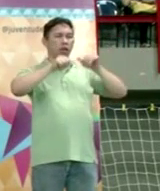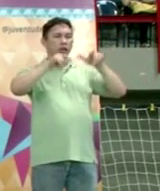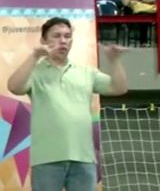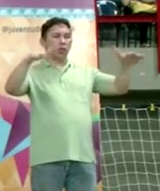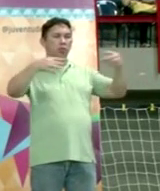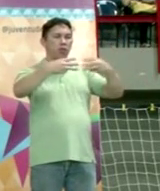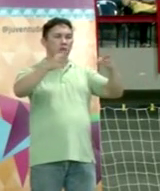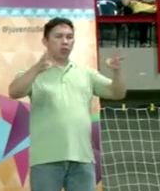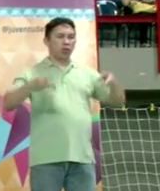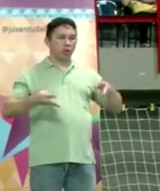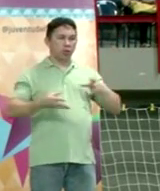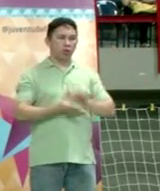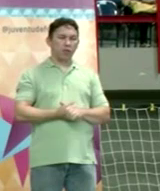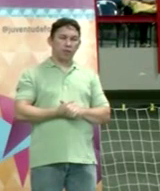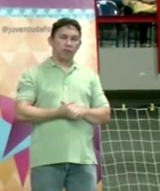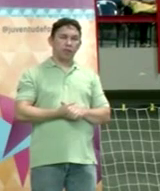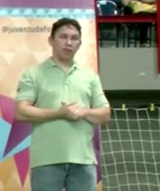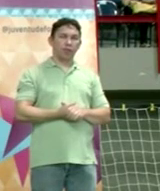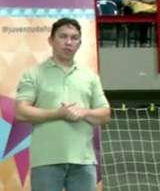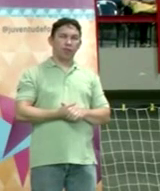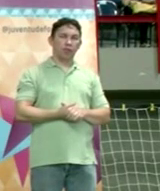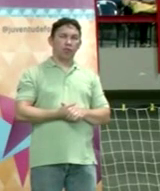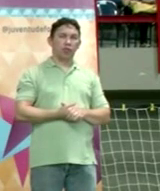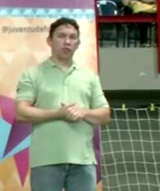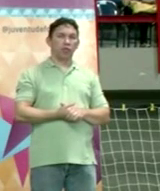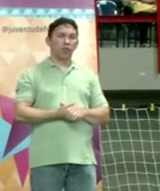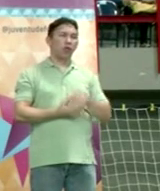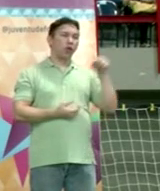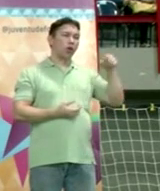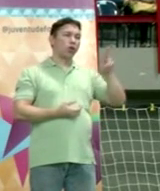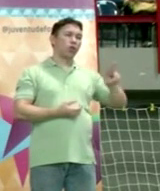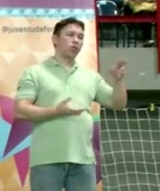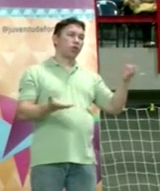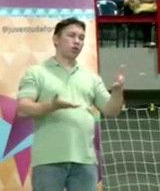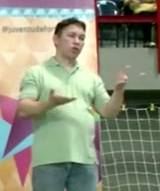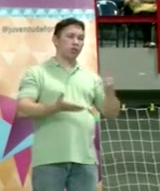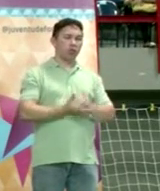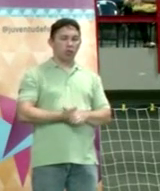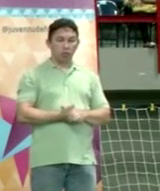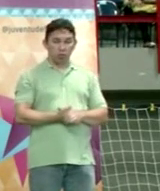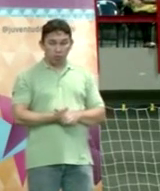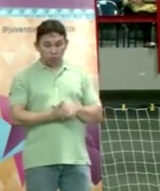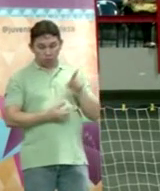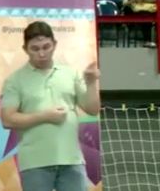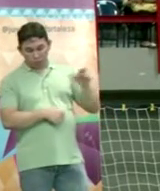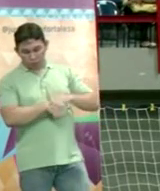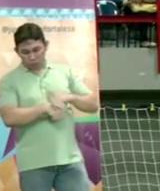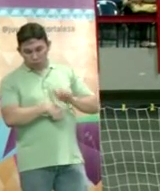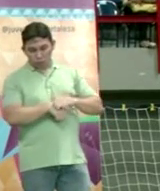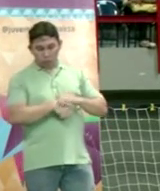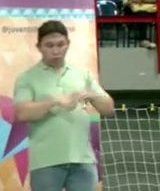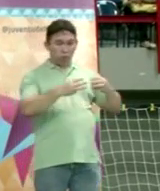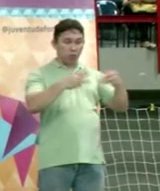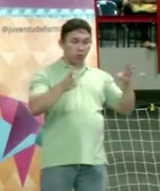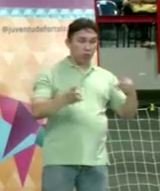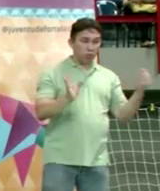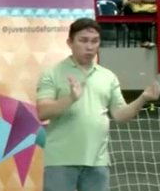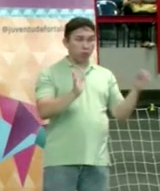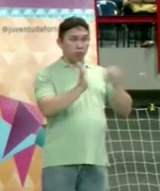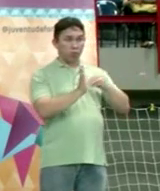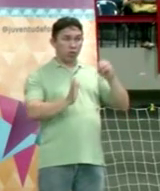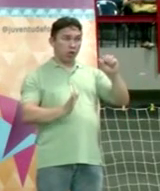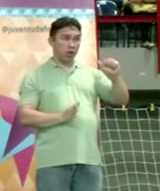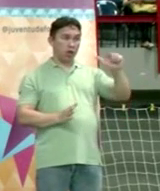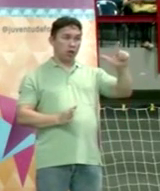pelos caminhões. Aí o que é que está ocorrendo aqui hoje? Os caminhoneiros têm que colocar o